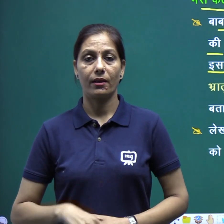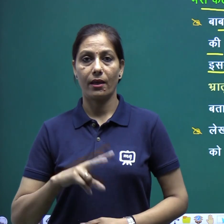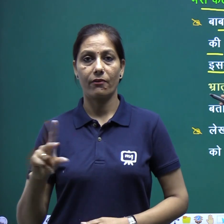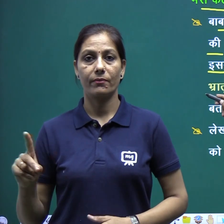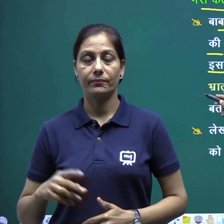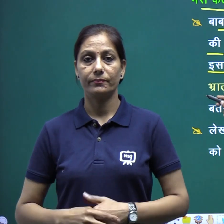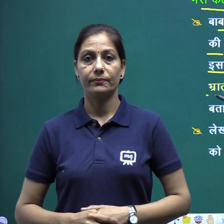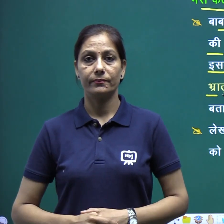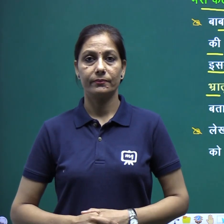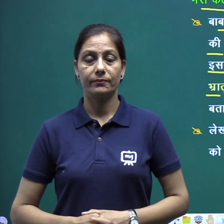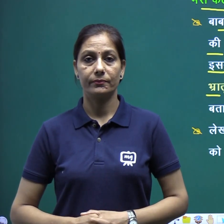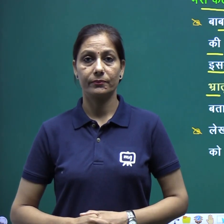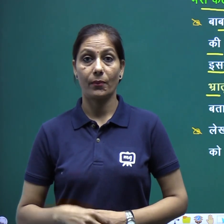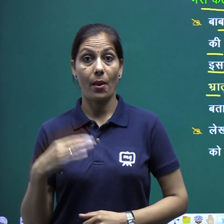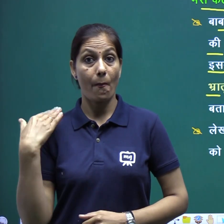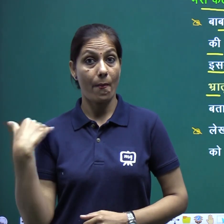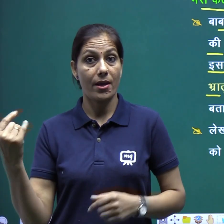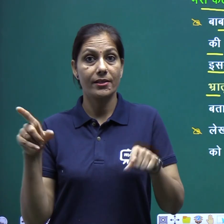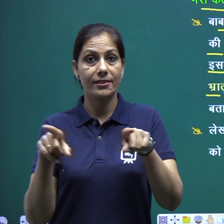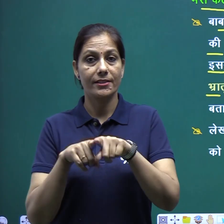एवं भ्रातृत्व को